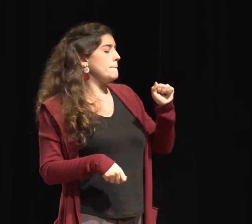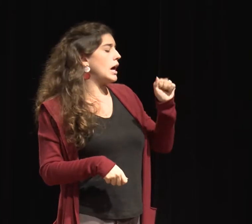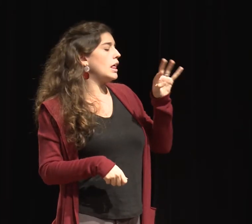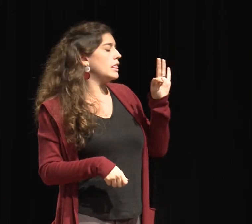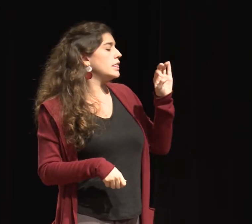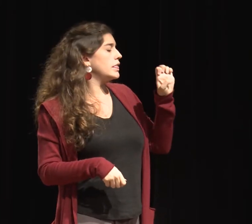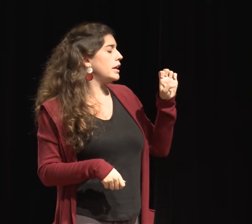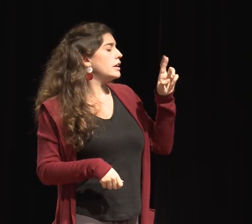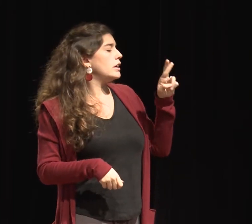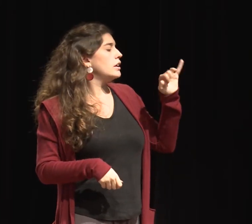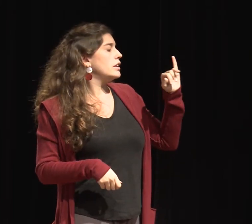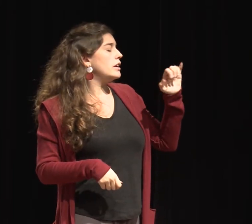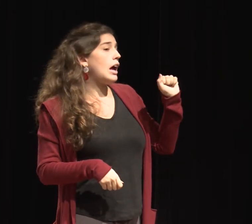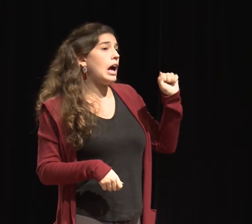da universidade.